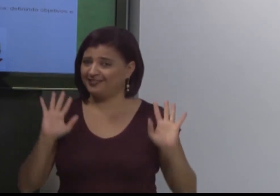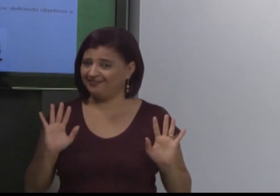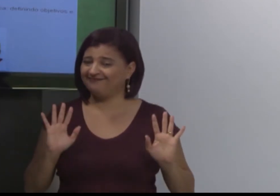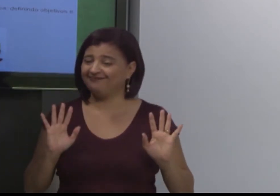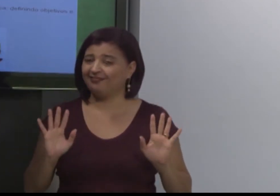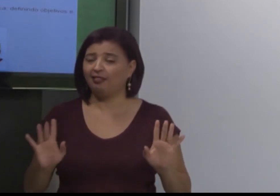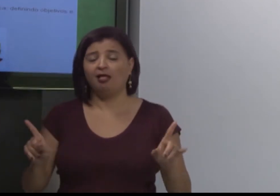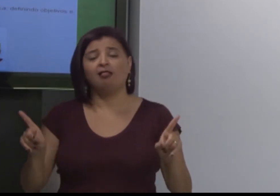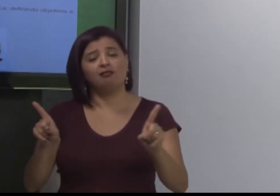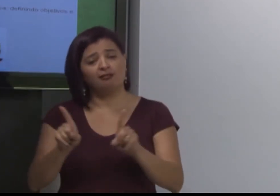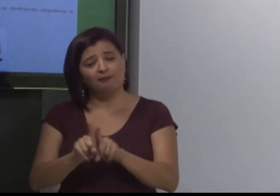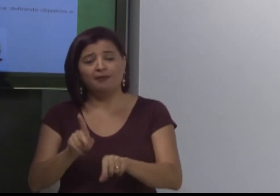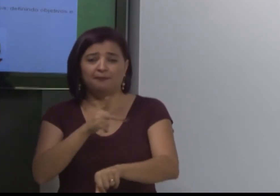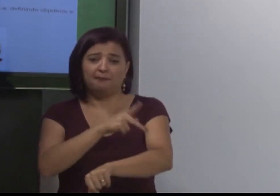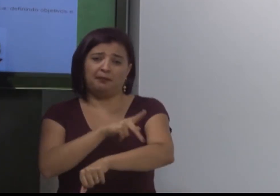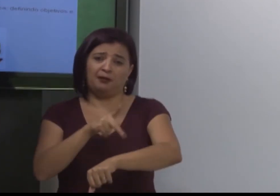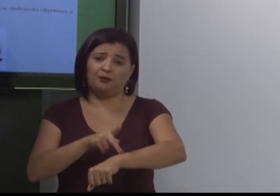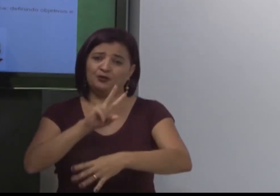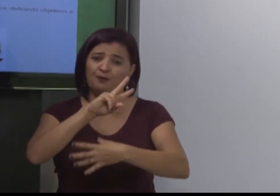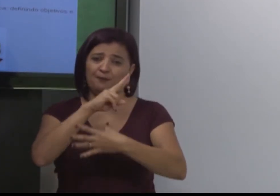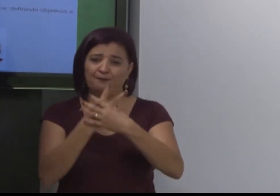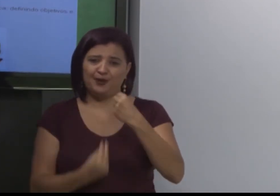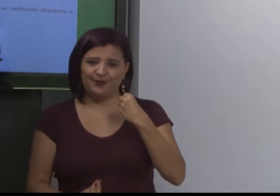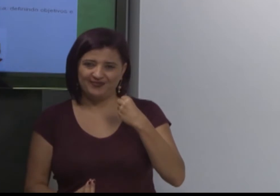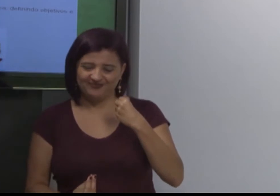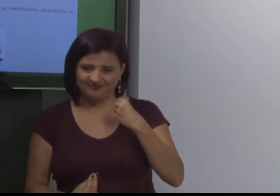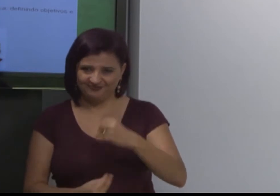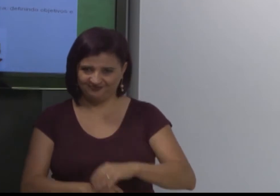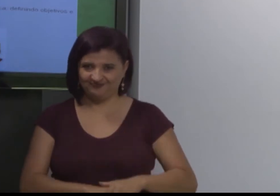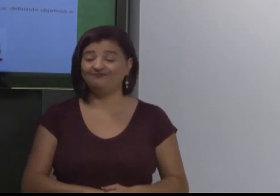Sim, é uma pedagogia diferente,